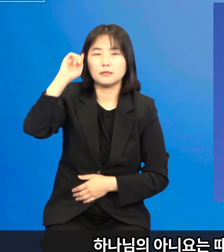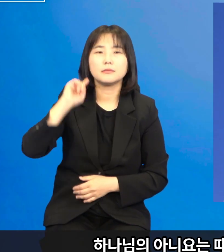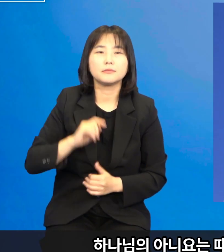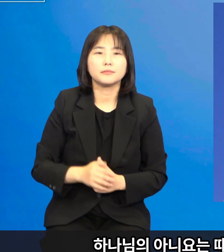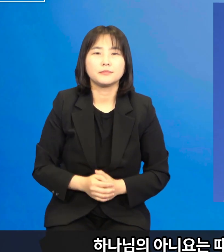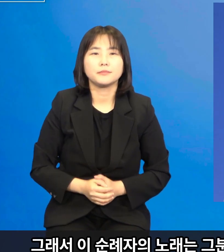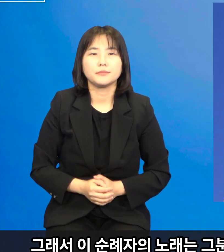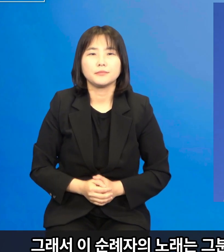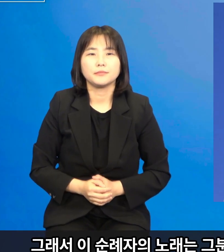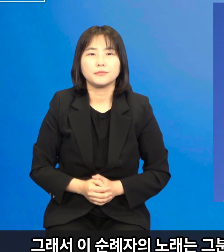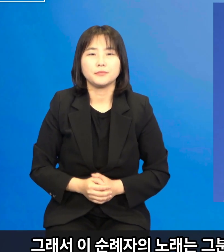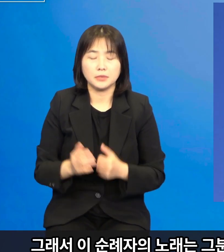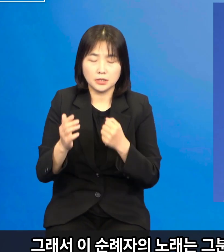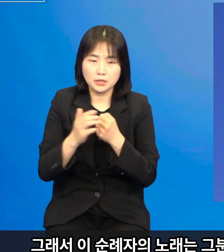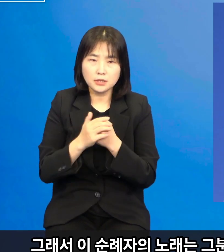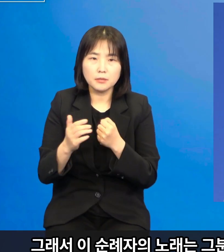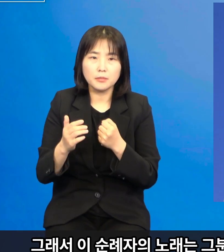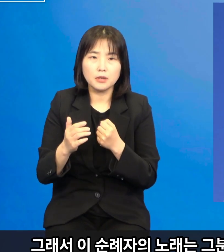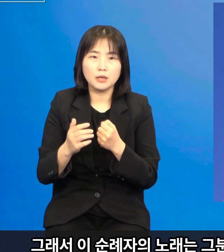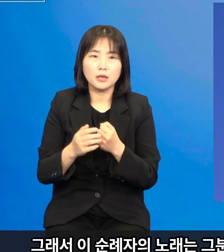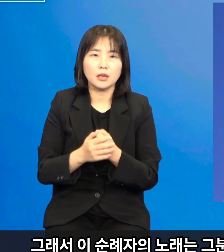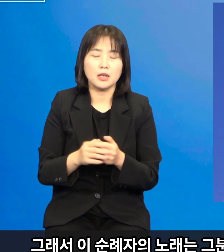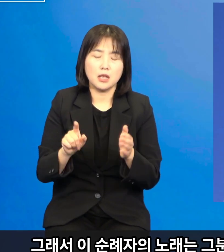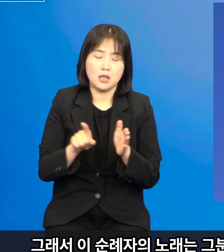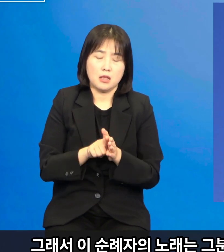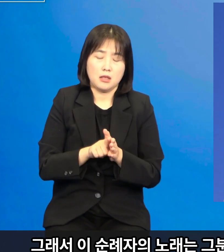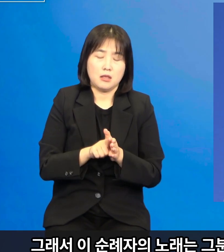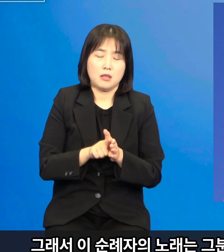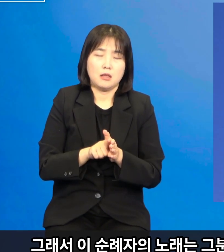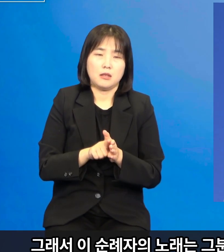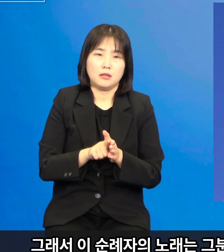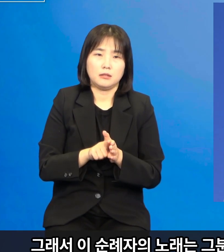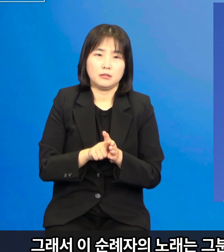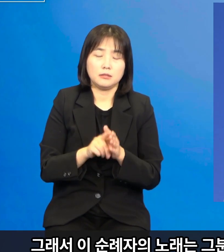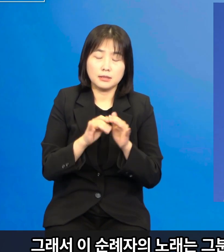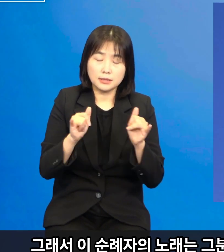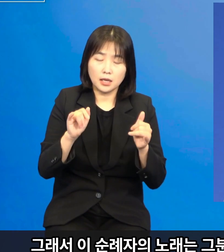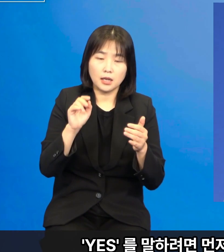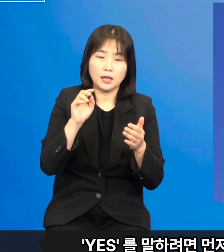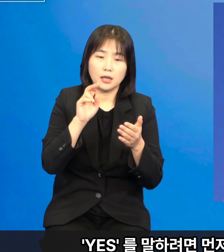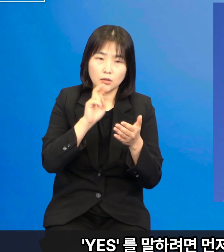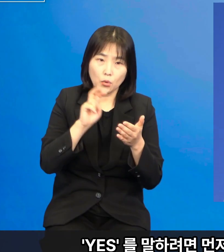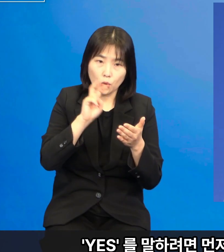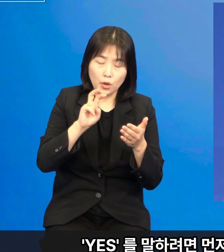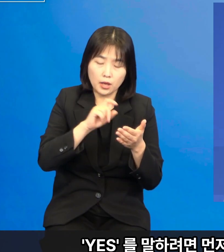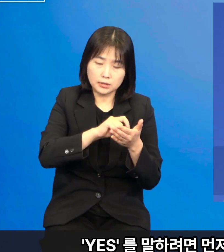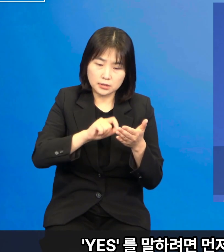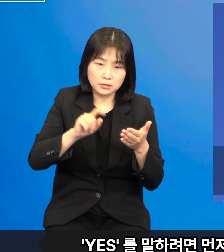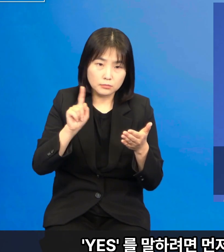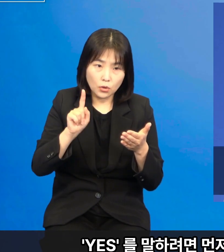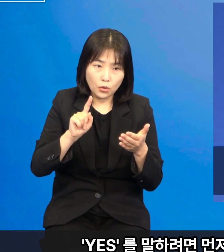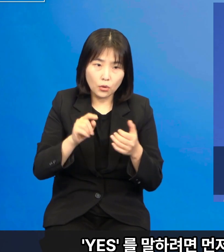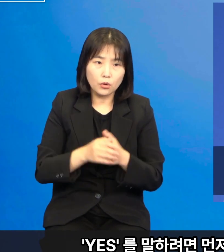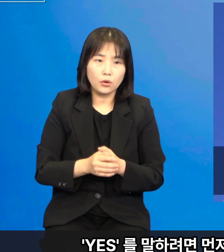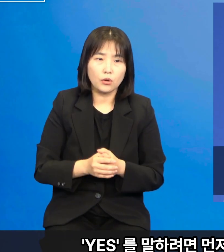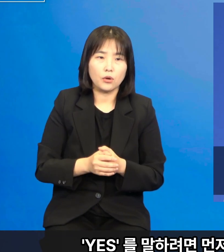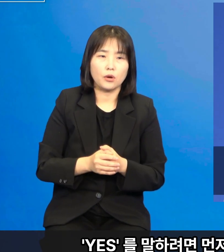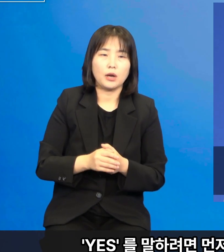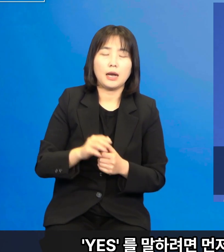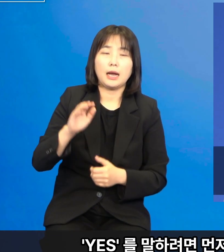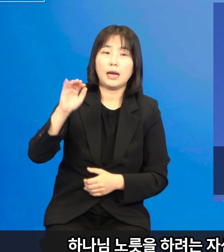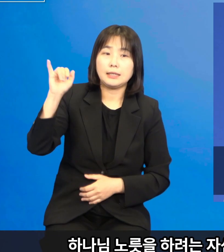예스다. 그래서 이 순례자의 노래는 그분의 자서전에서 이렇게 쓰셨어요. 예스를 말하려면 먼저 노를 말해야